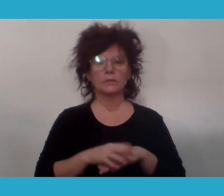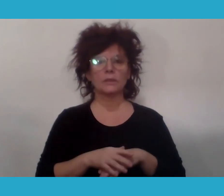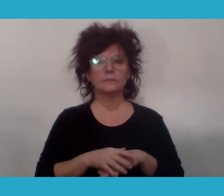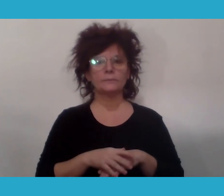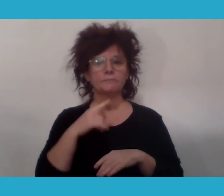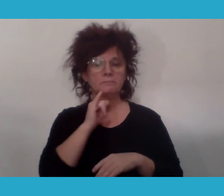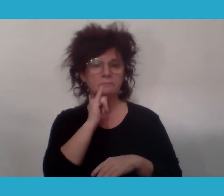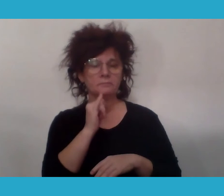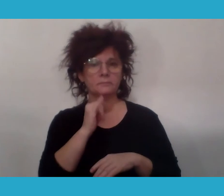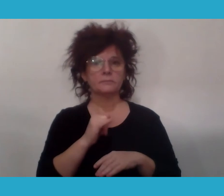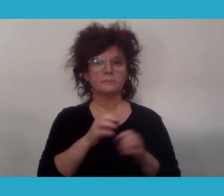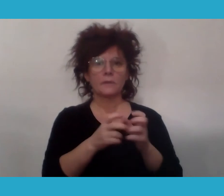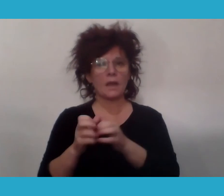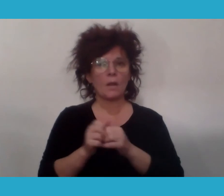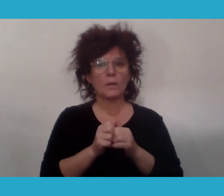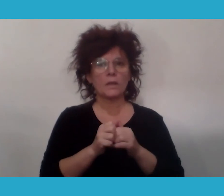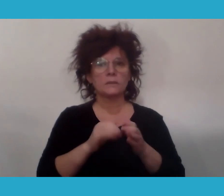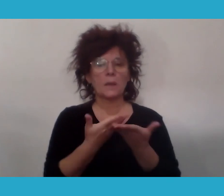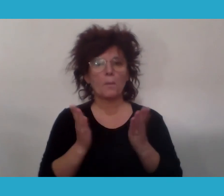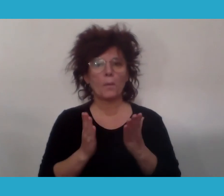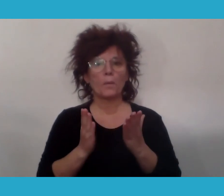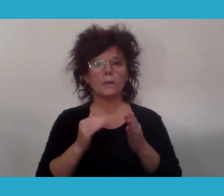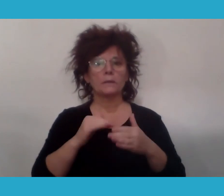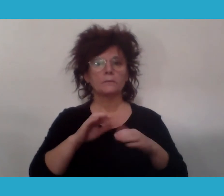Comienza manifestando que la audiencia pública virtual